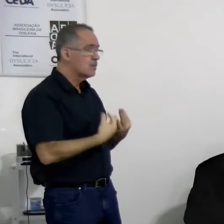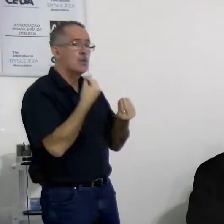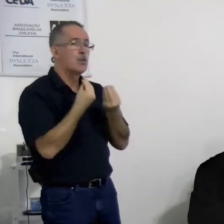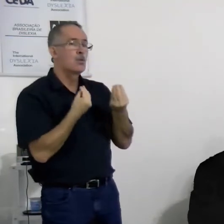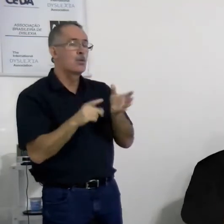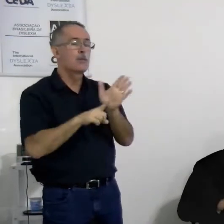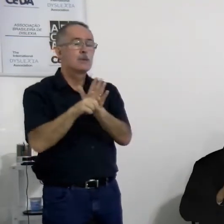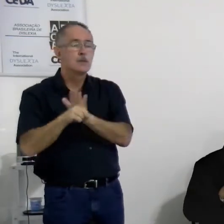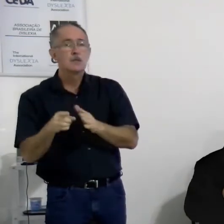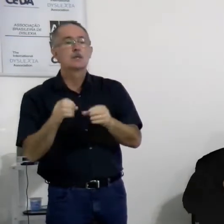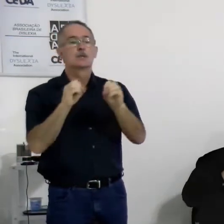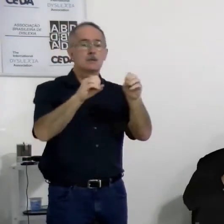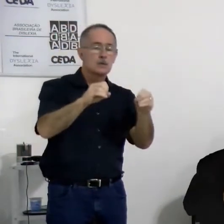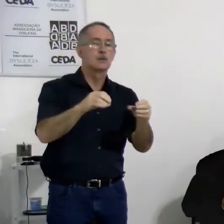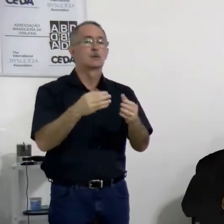né?